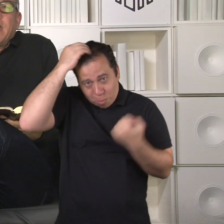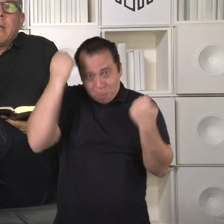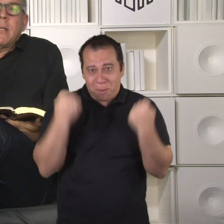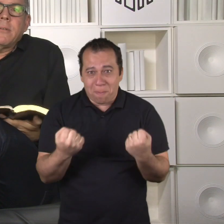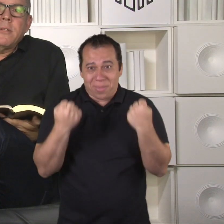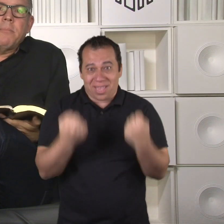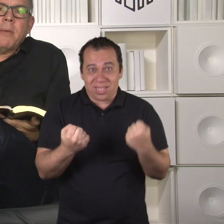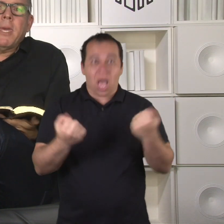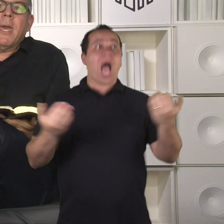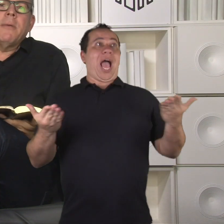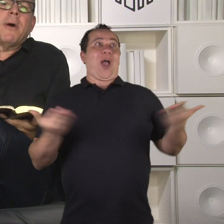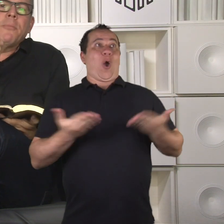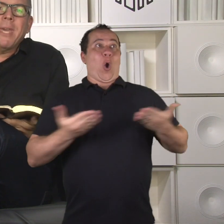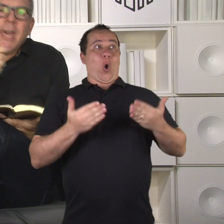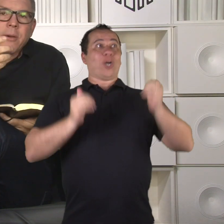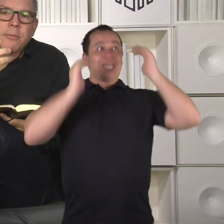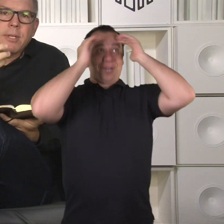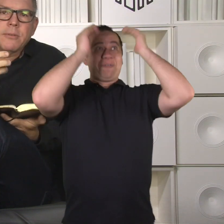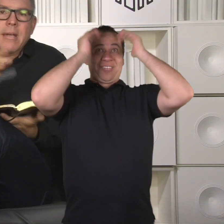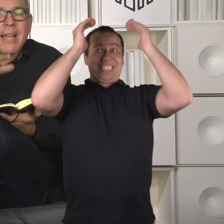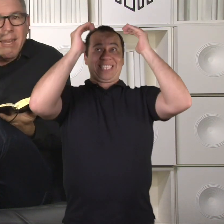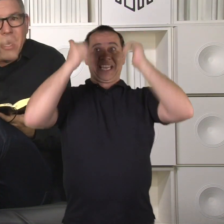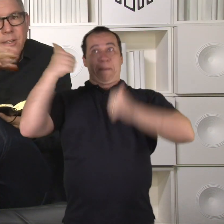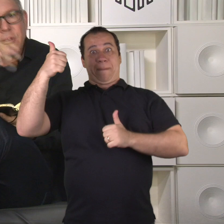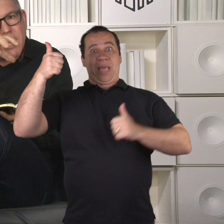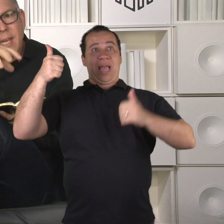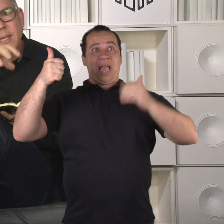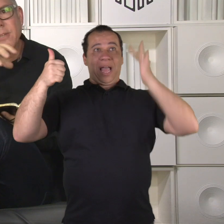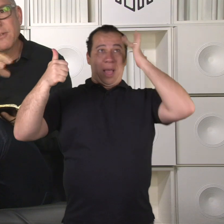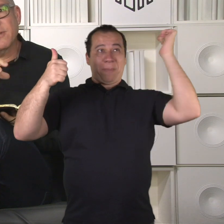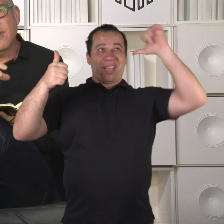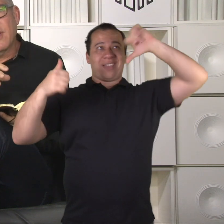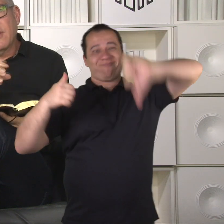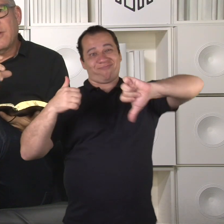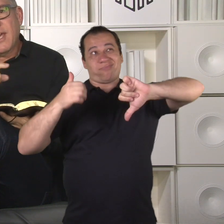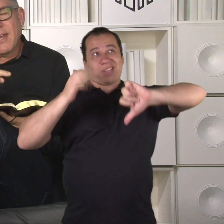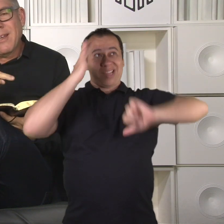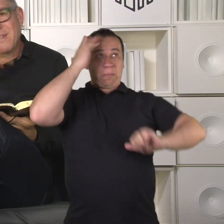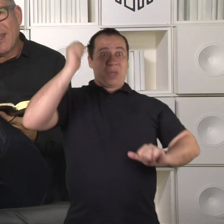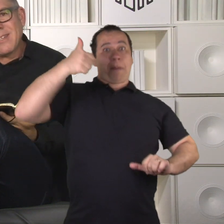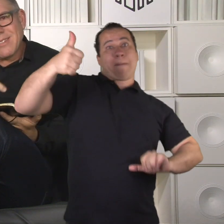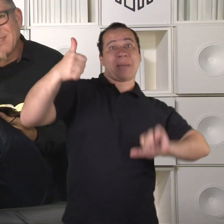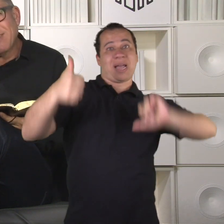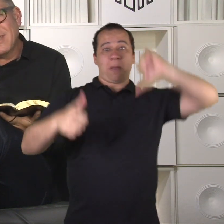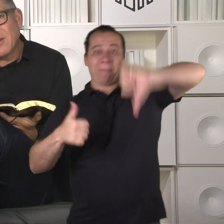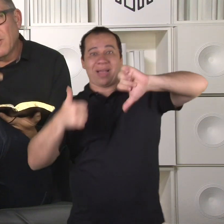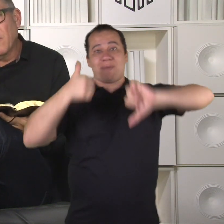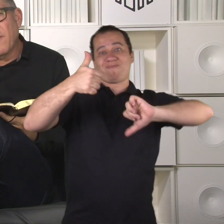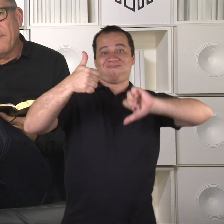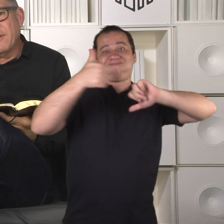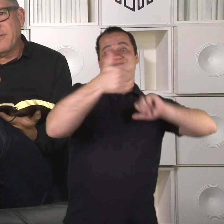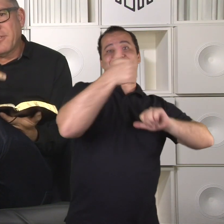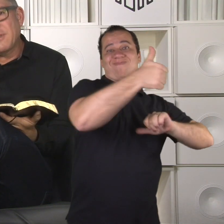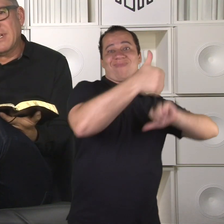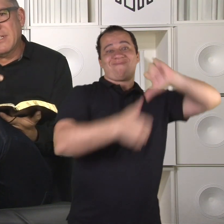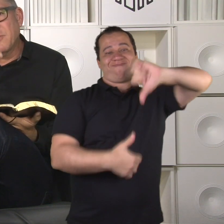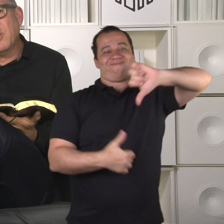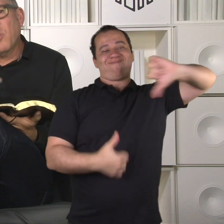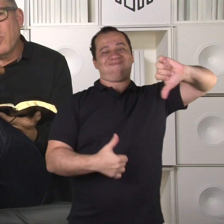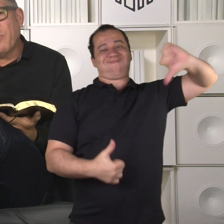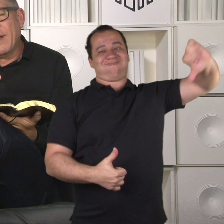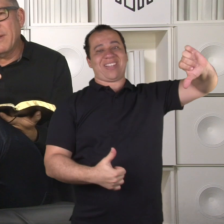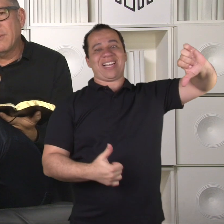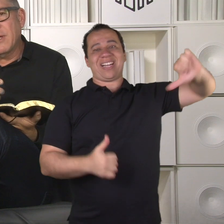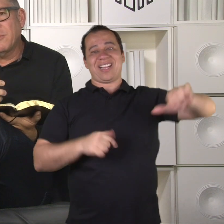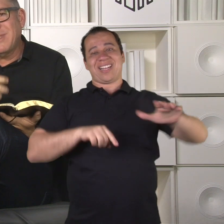ficar brincando de bem me quer e mal me quer com Deus. A lei gera isso, gera esse ciclo de frustração